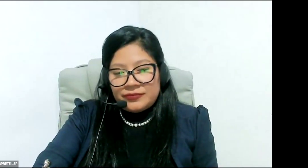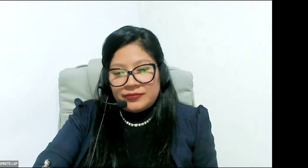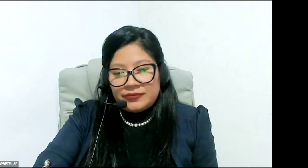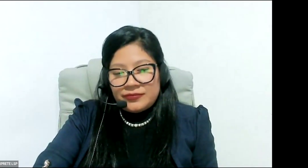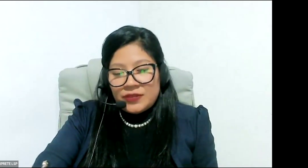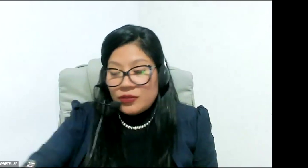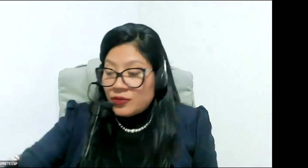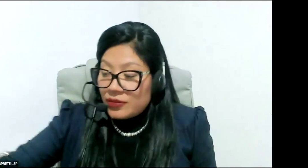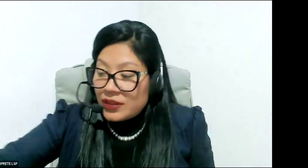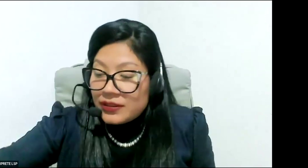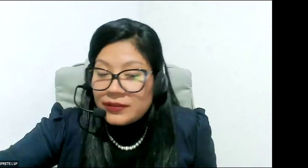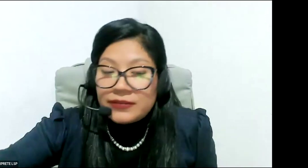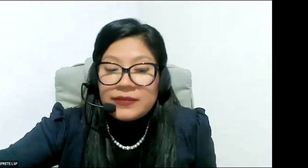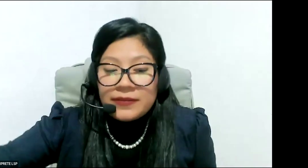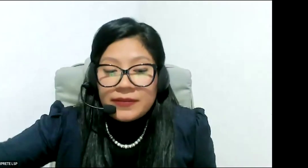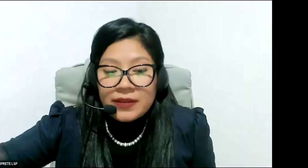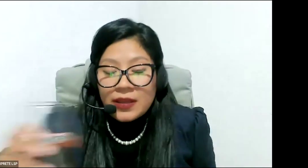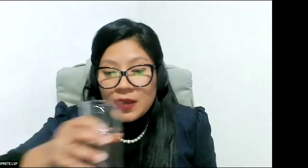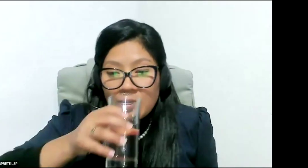nacer j